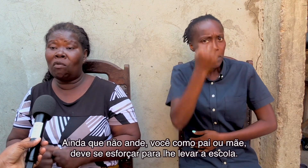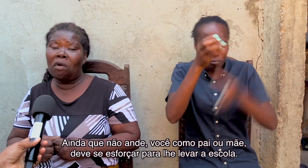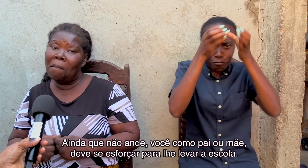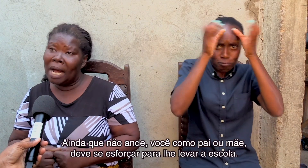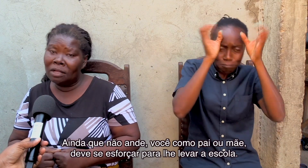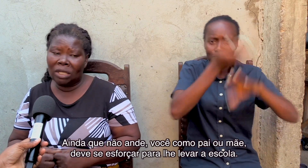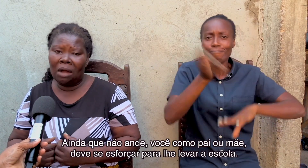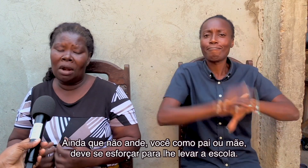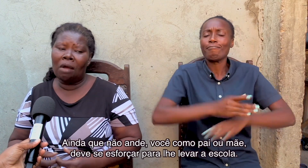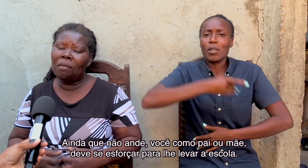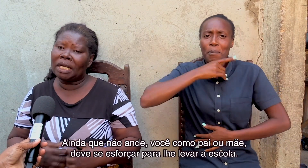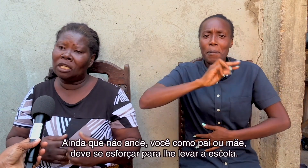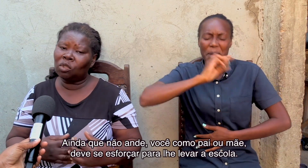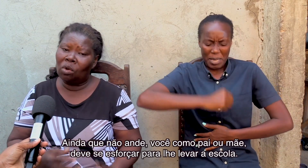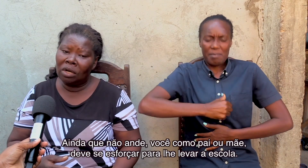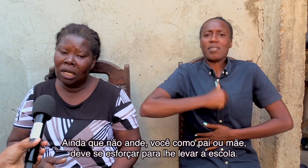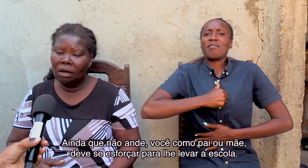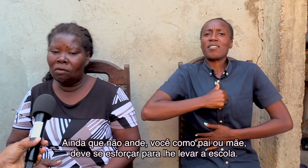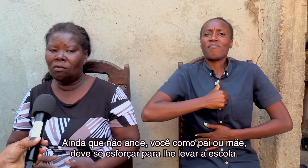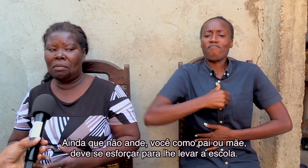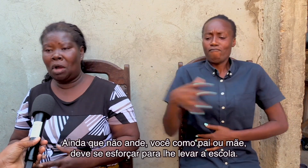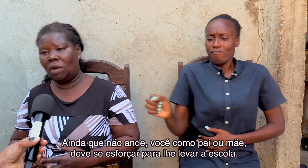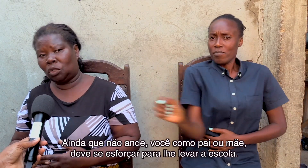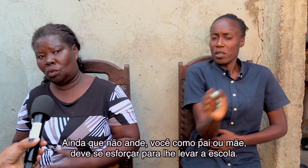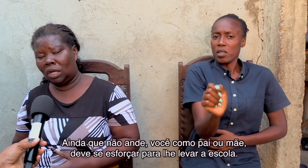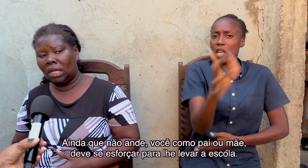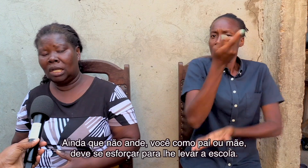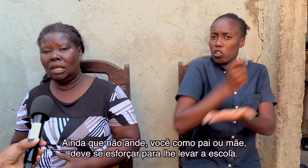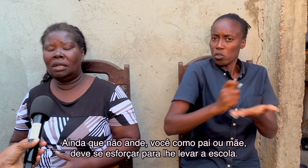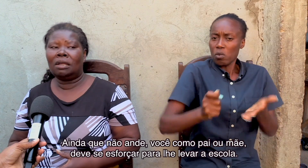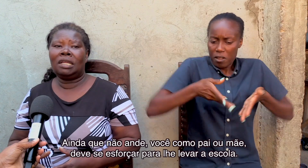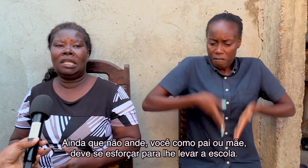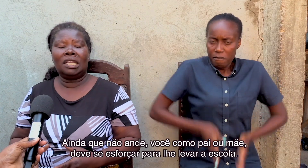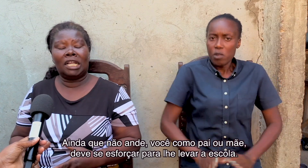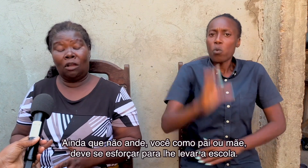não ande, você como pai ou mãe deve se esforçar para lhe levar à escola.